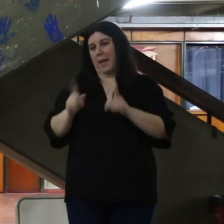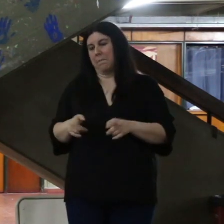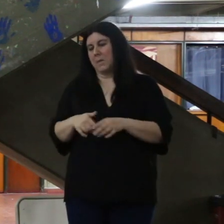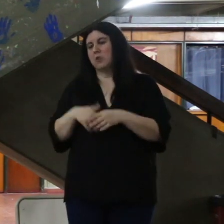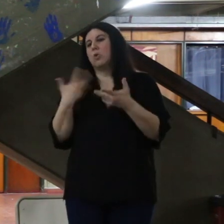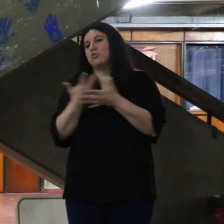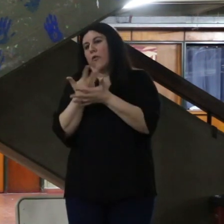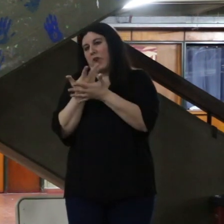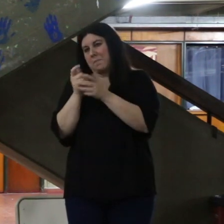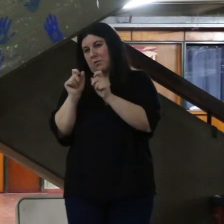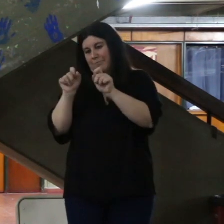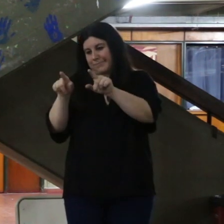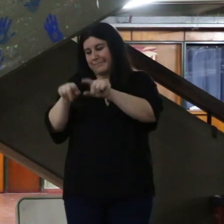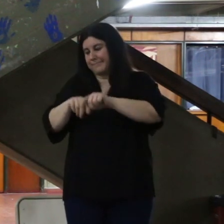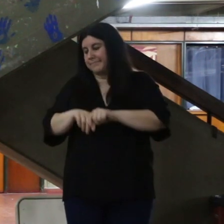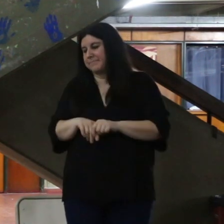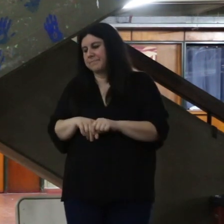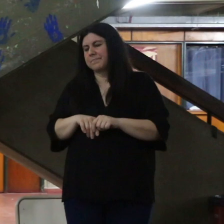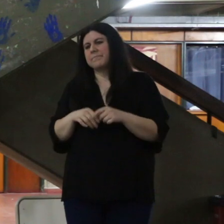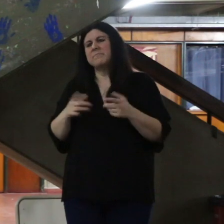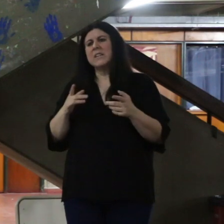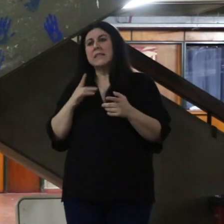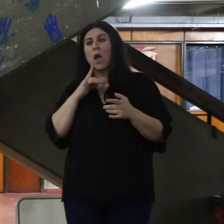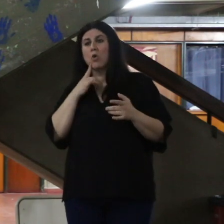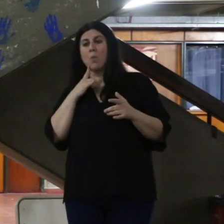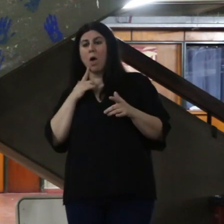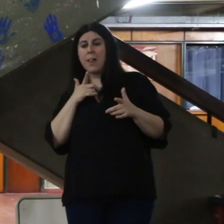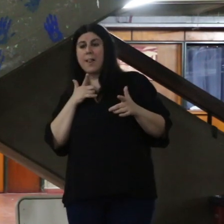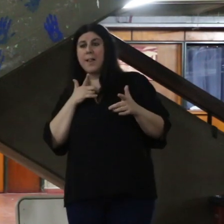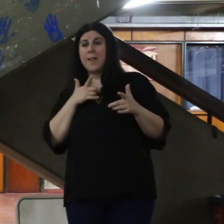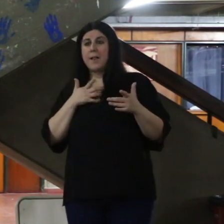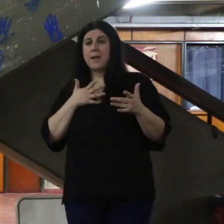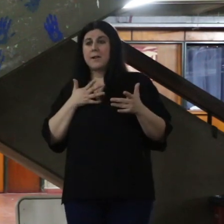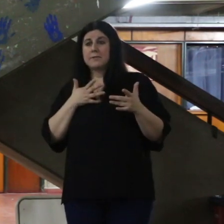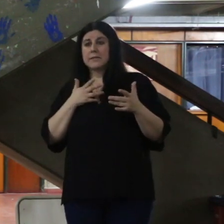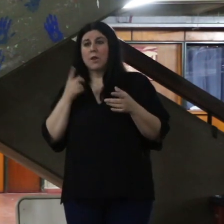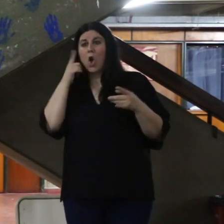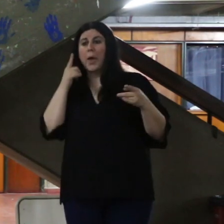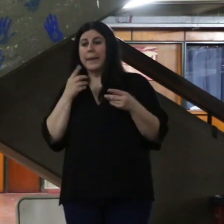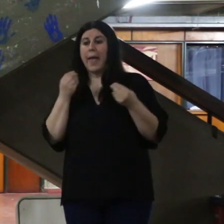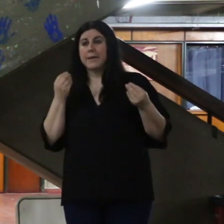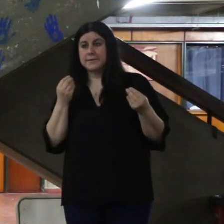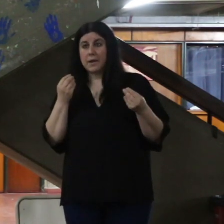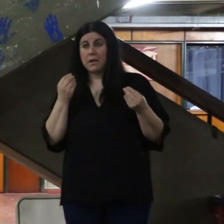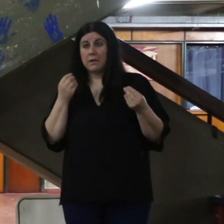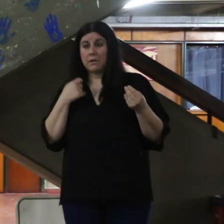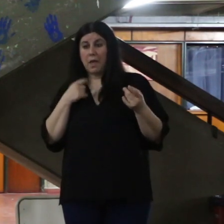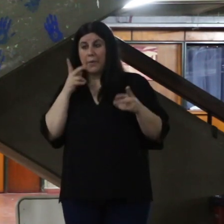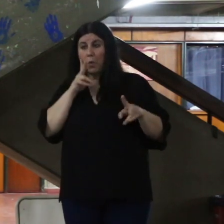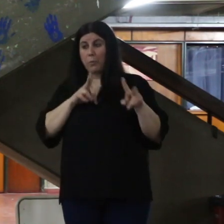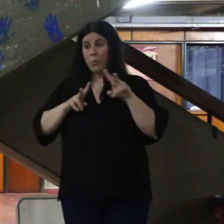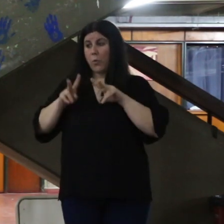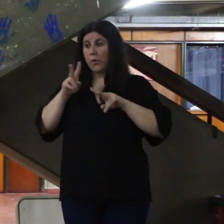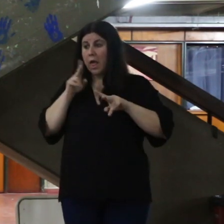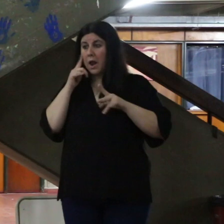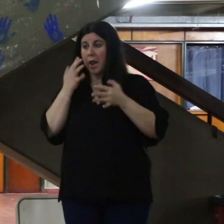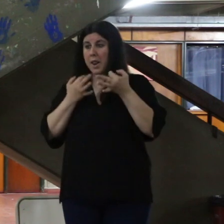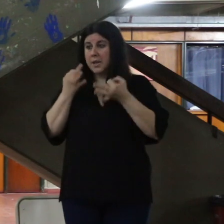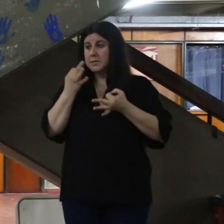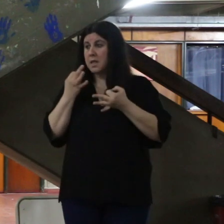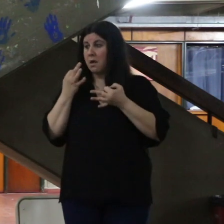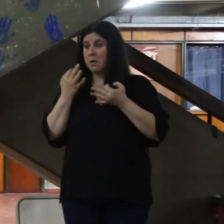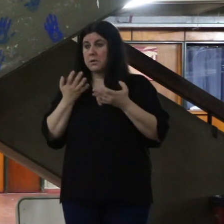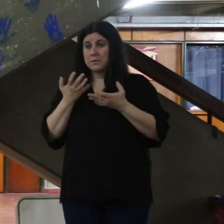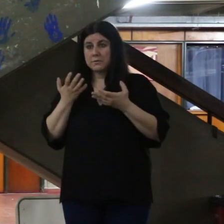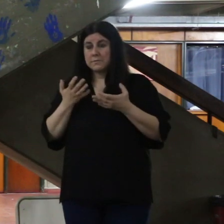Pero volviendo a la incomodidad, esta incomodidad que te lleva a caminar, a buscar. Y